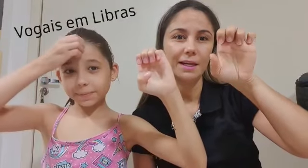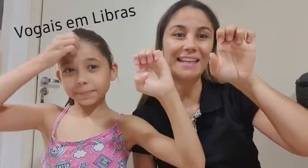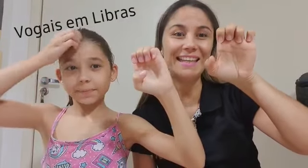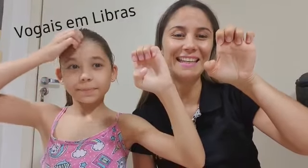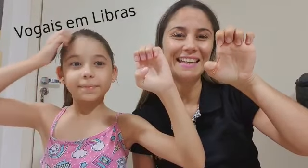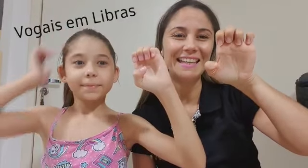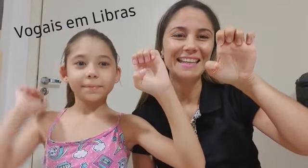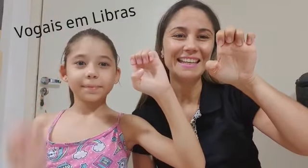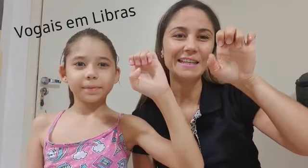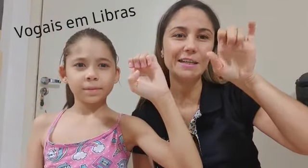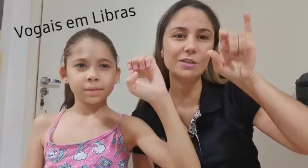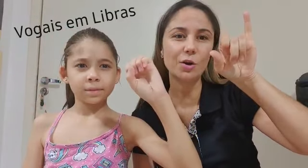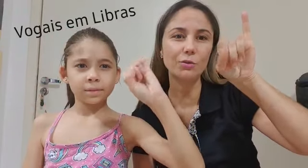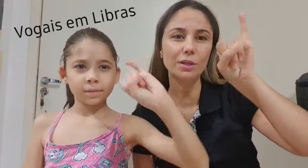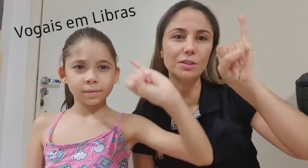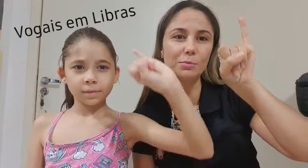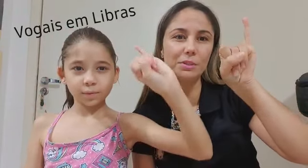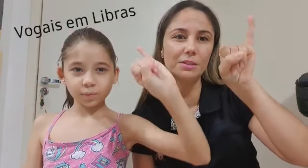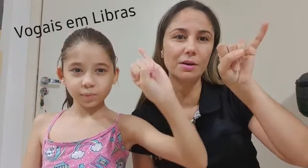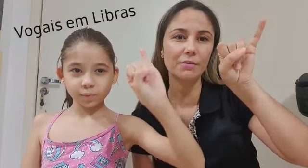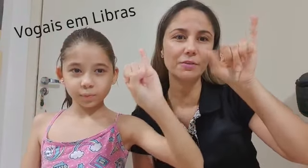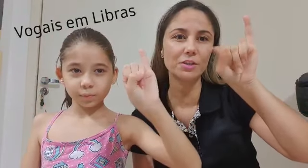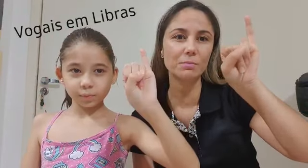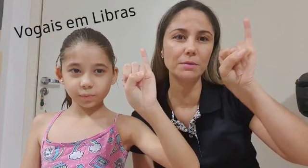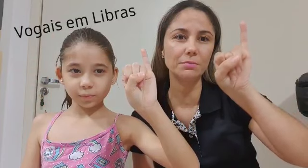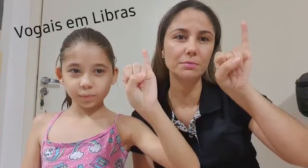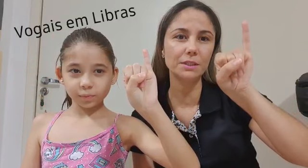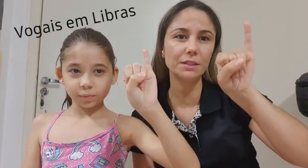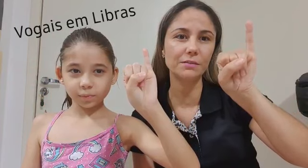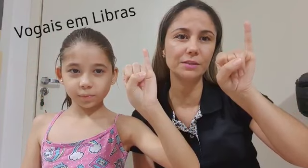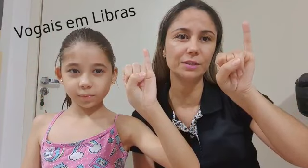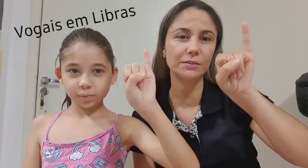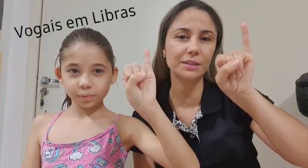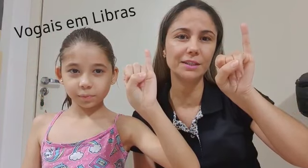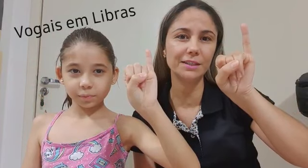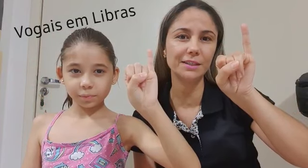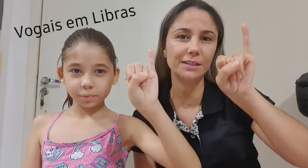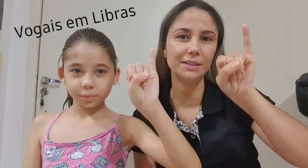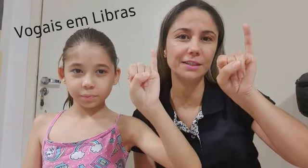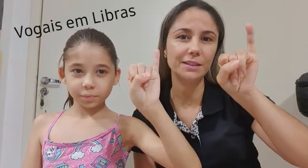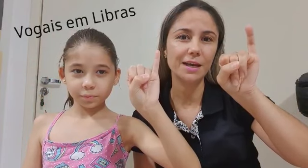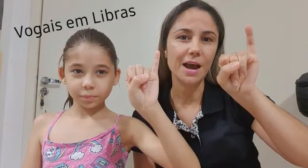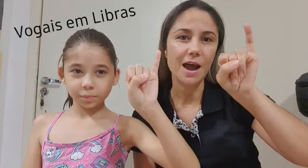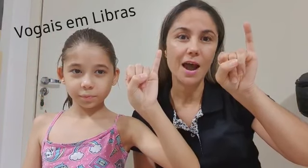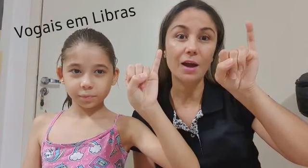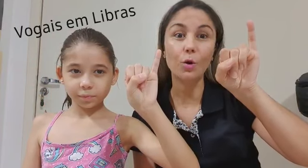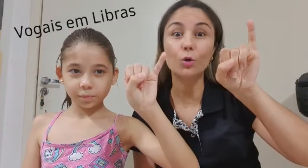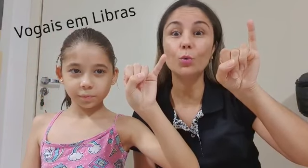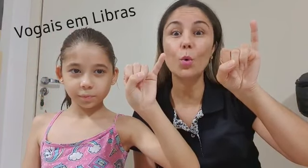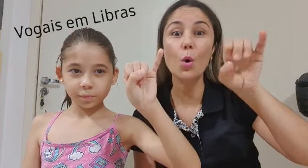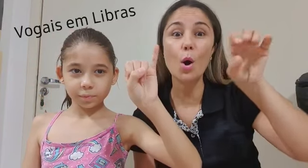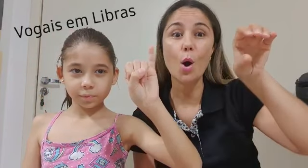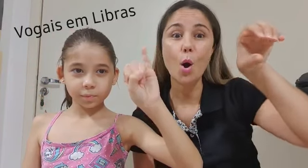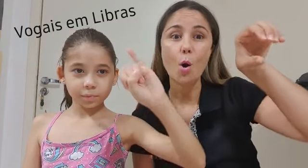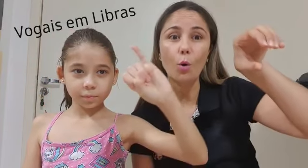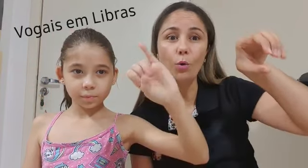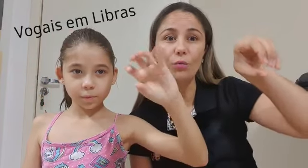I. I é só o dedinho mindinho, ó. Fecha a mão. E levanta. I. Agora o O. O faz